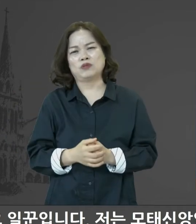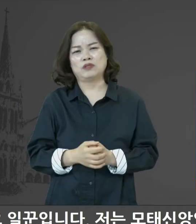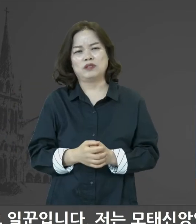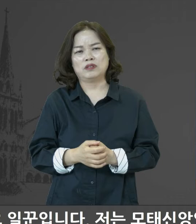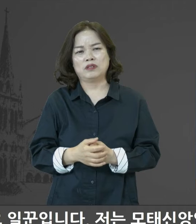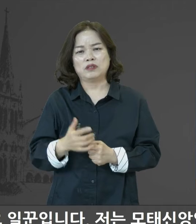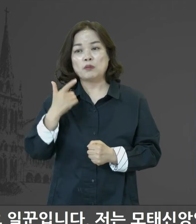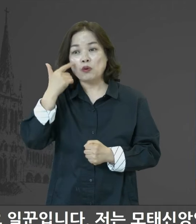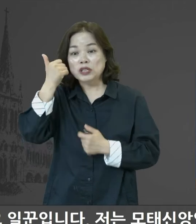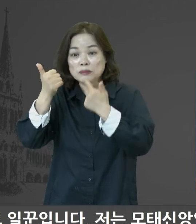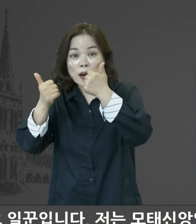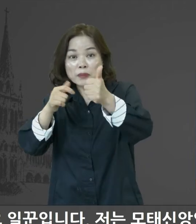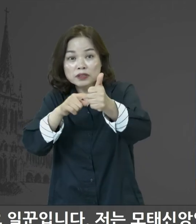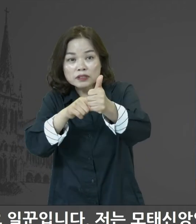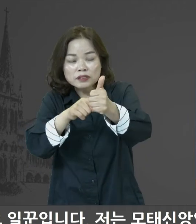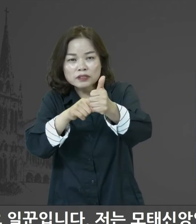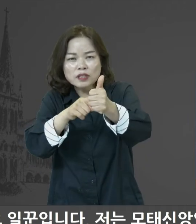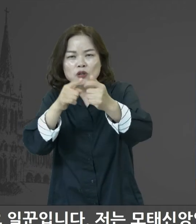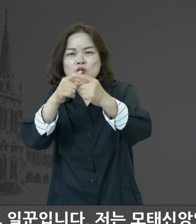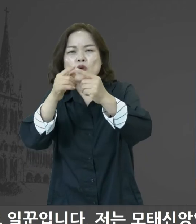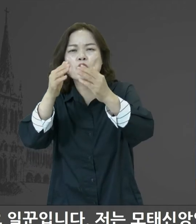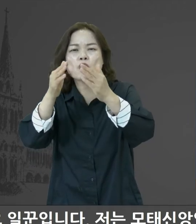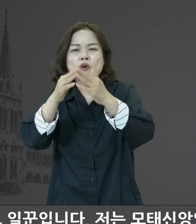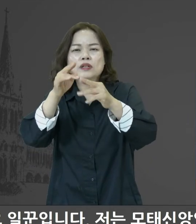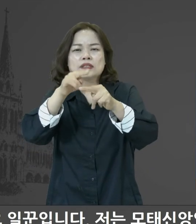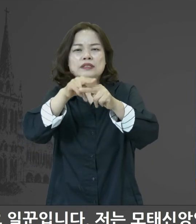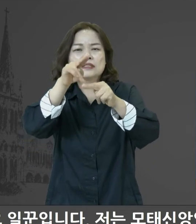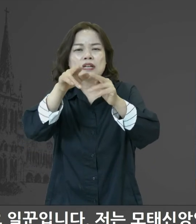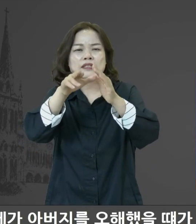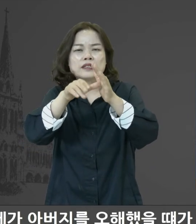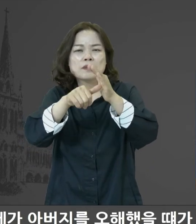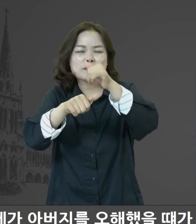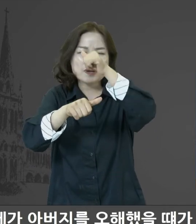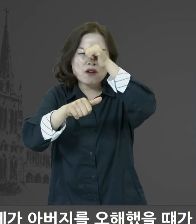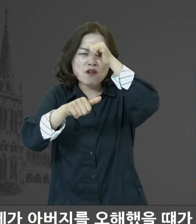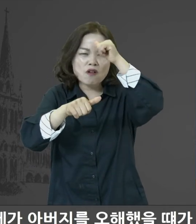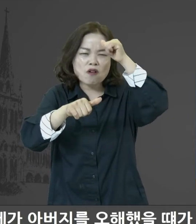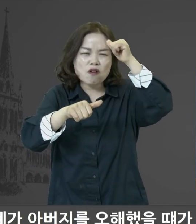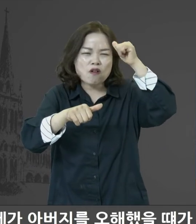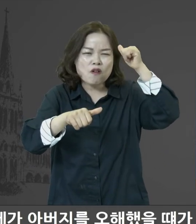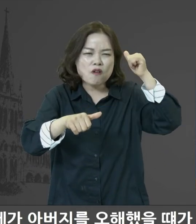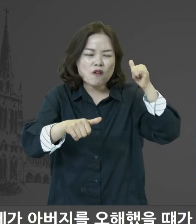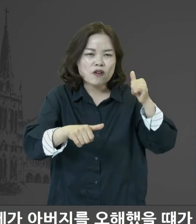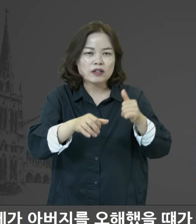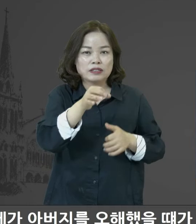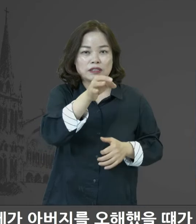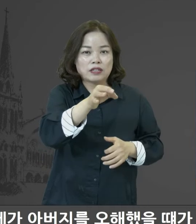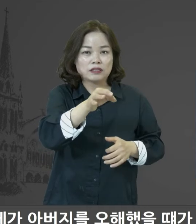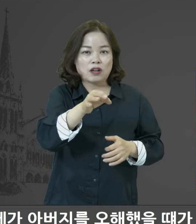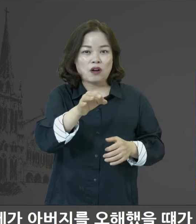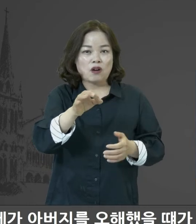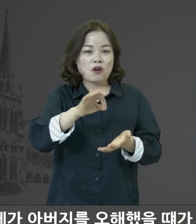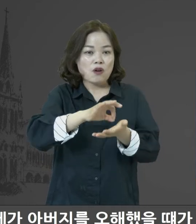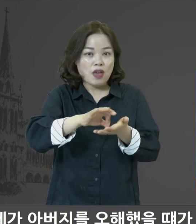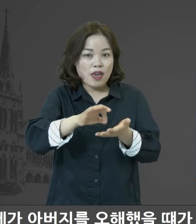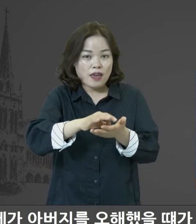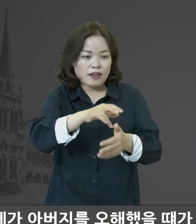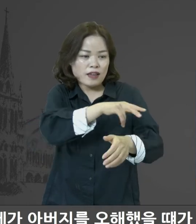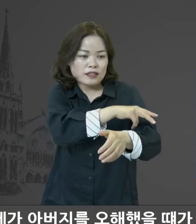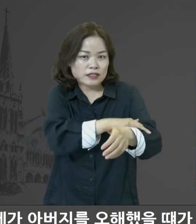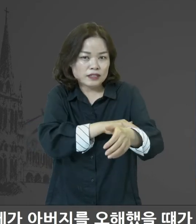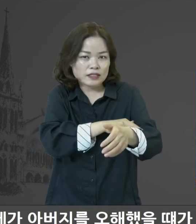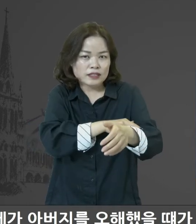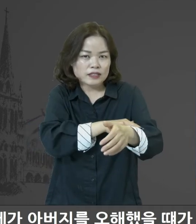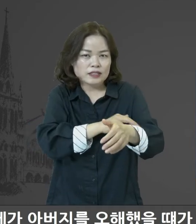저희 아버지는 교회에서 은퇴하실 때까지 평생을 재정회계 집사,